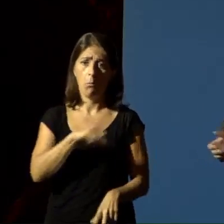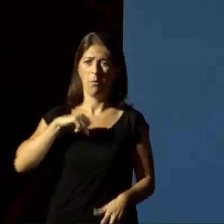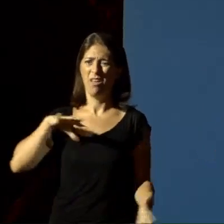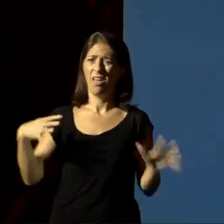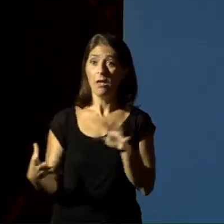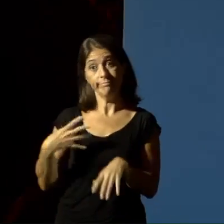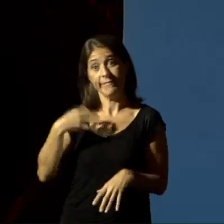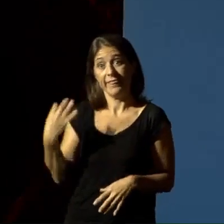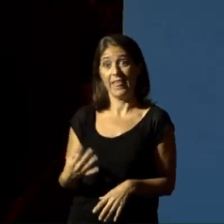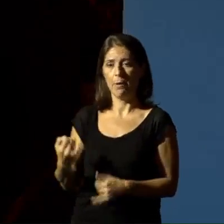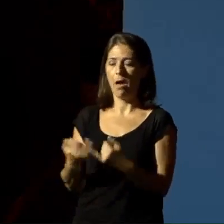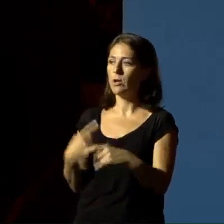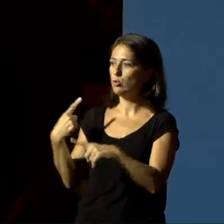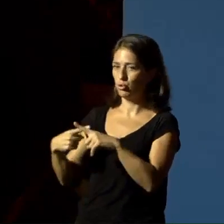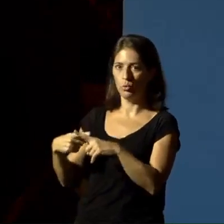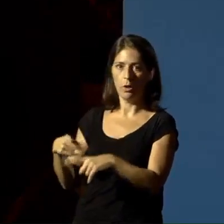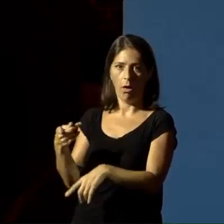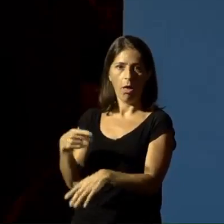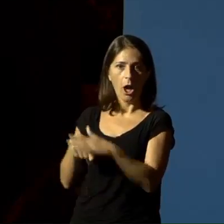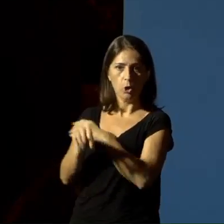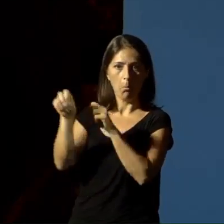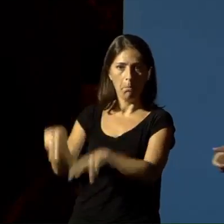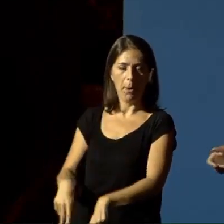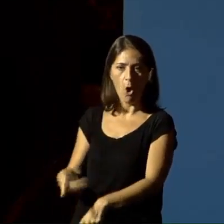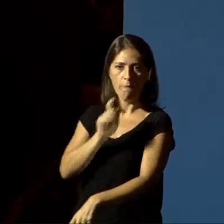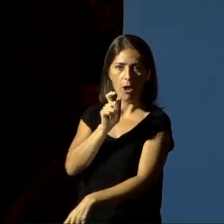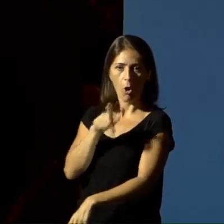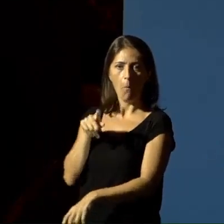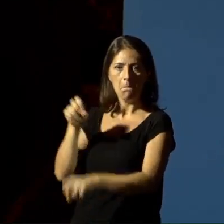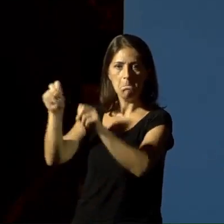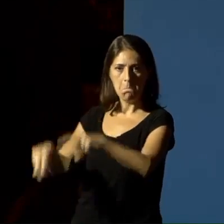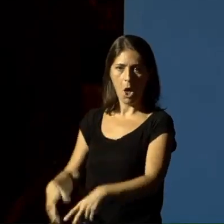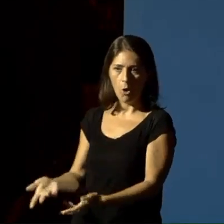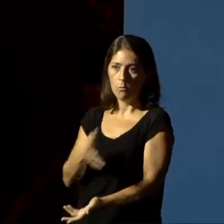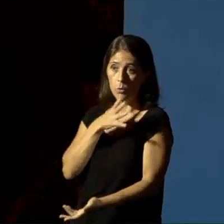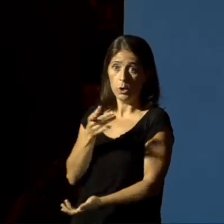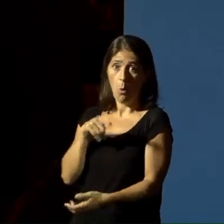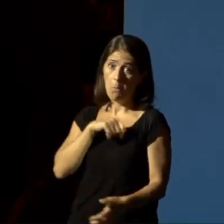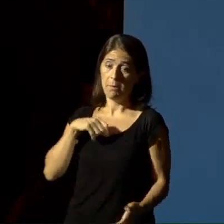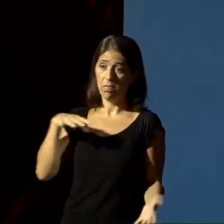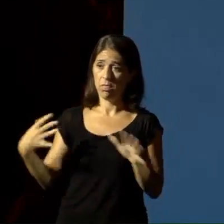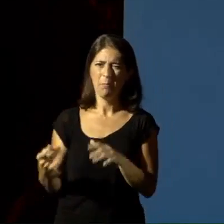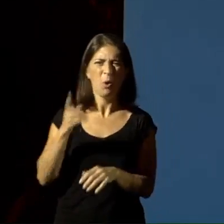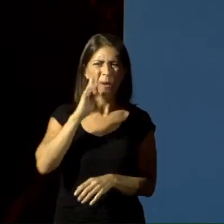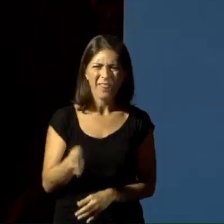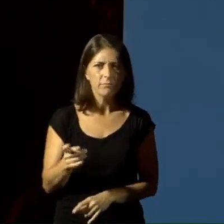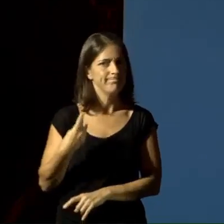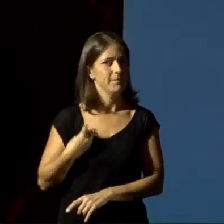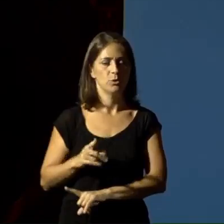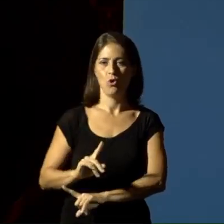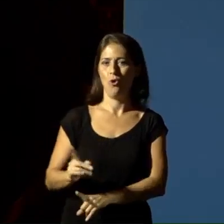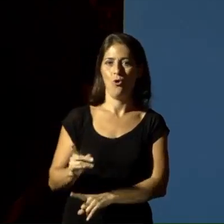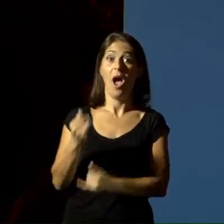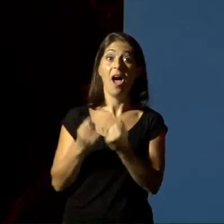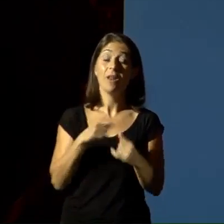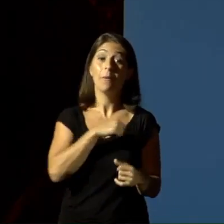claro, a Xunta é a peor xestora, Feijóo é o peor xestor, por iso hai que privatizar. Pero ni siquiera esa é a verdade. A verdade é que